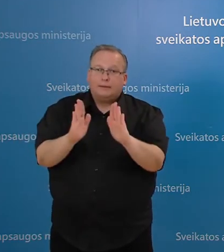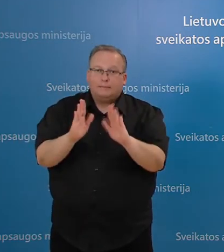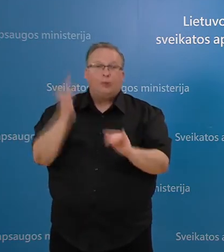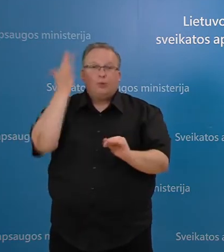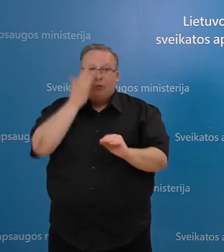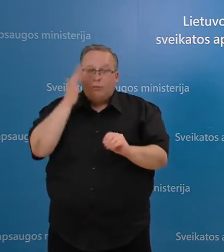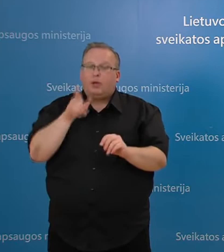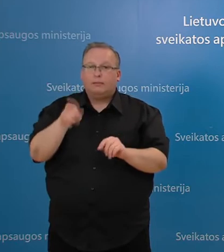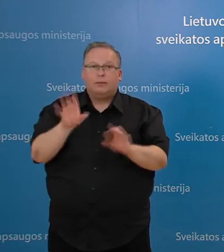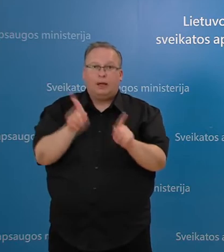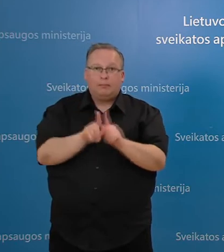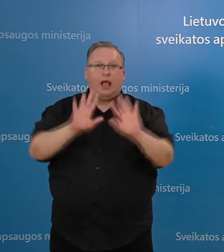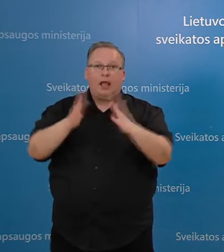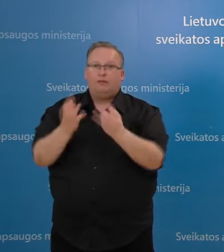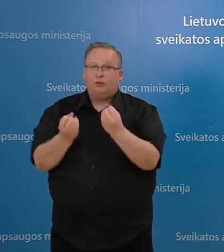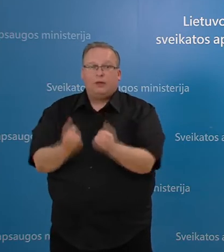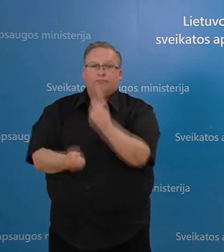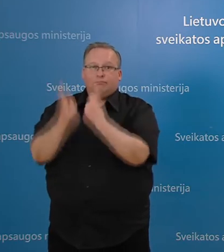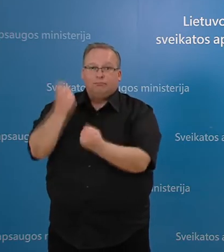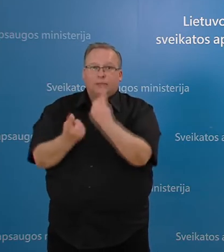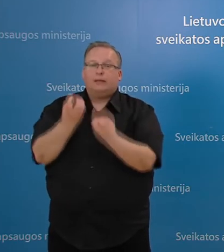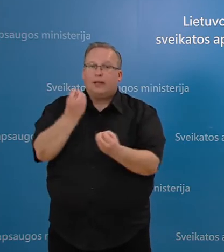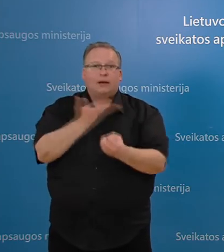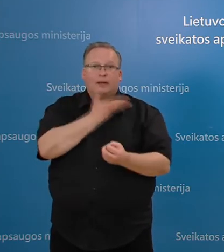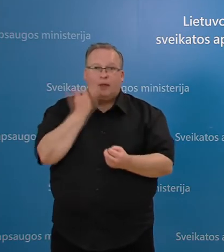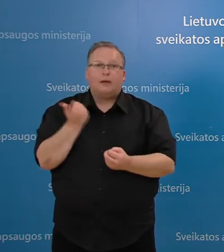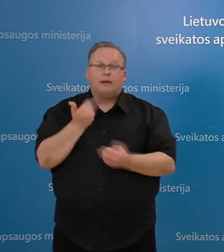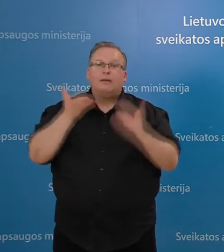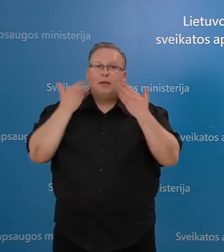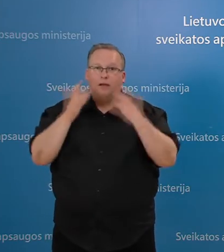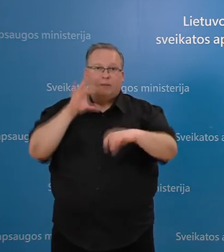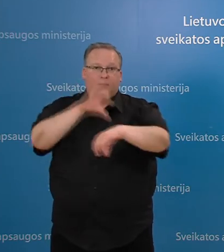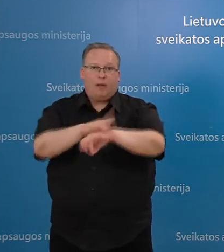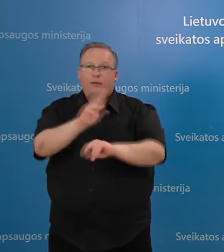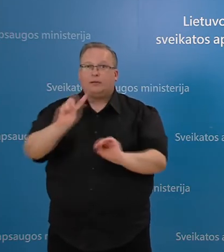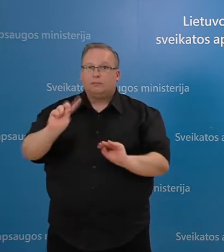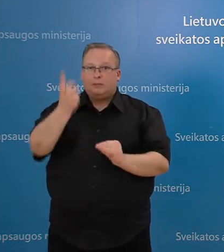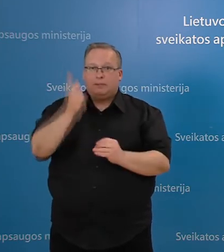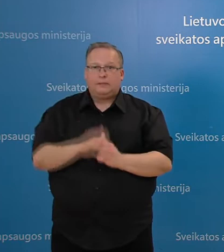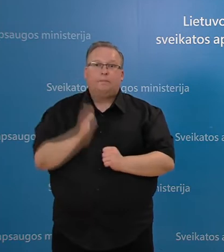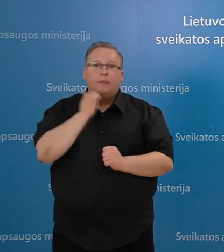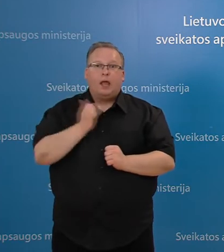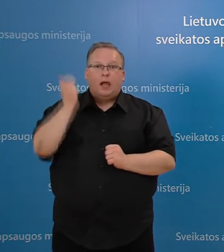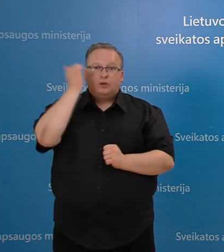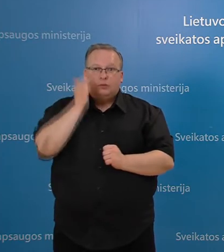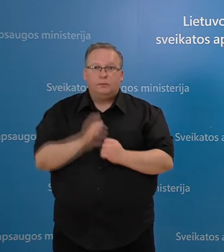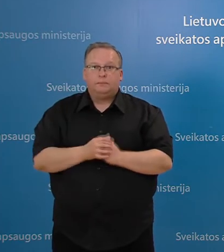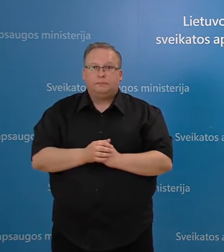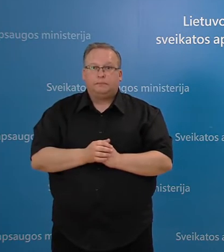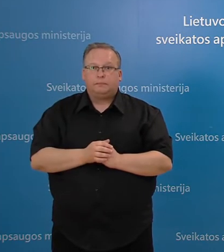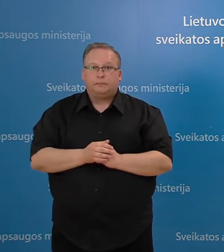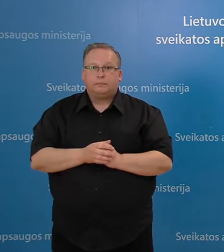tyrimas tęsiamas, atveju, kaip mato, dar atsiranda, na, nėra paprasta. Tai ačiū Augustui, į tą patį